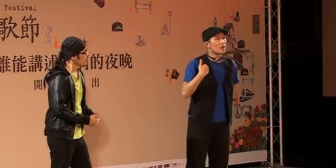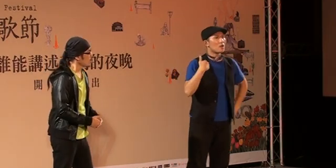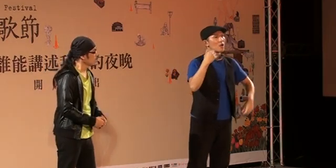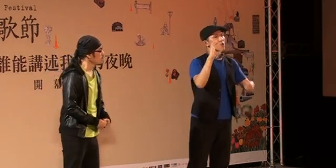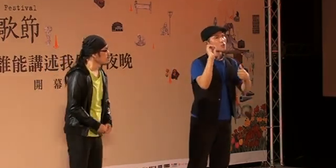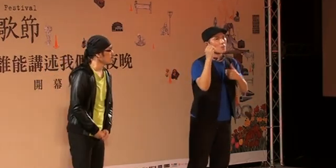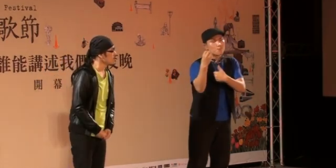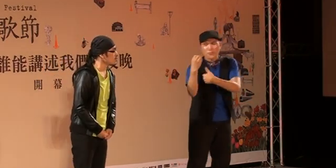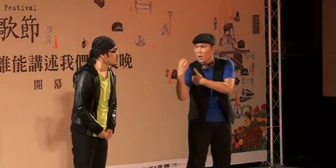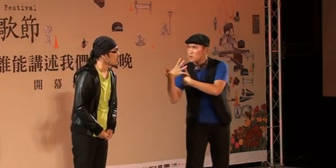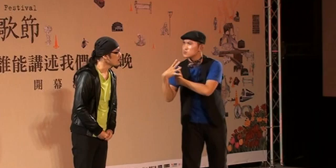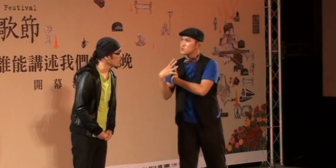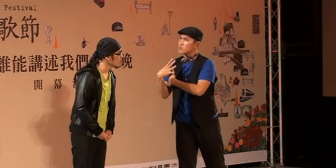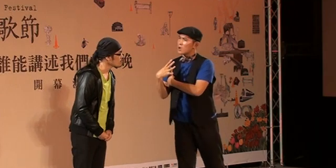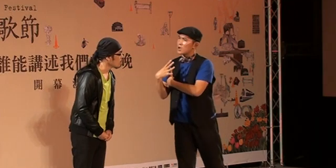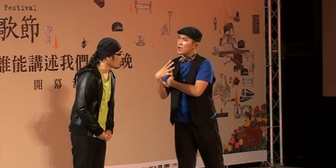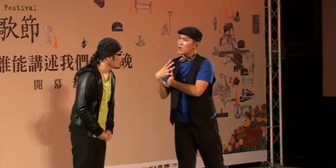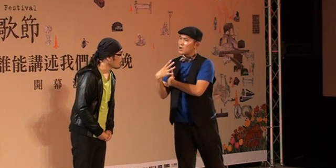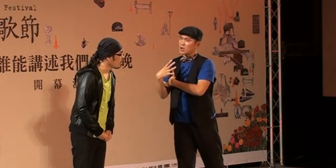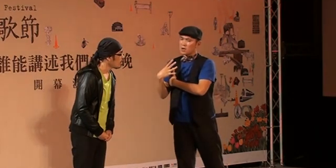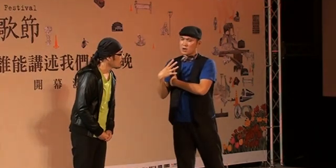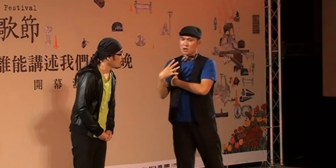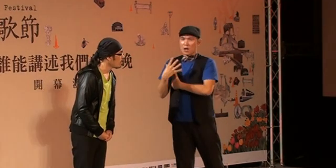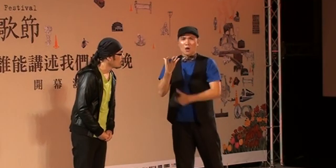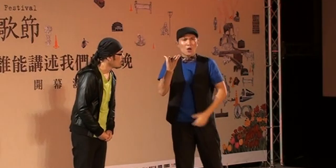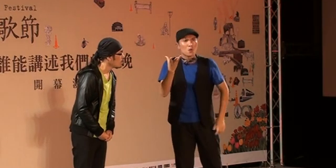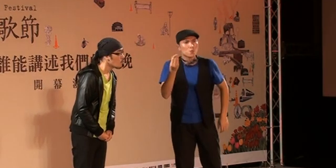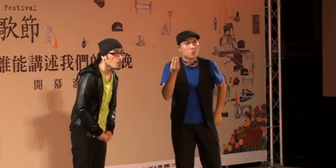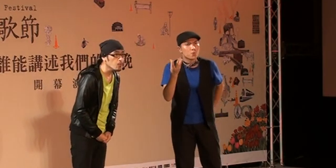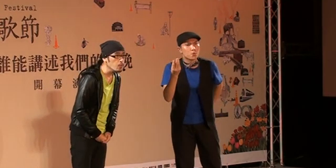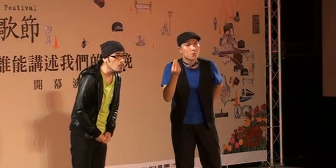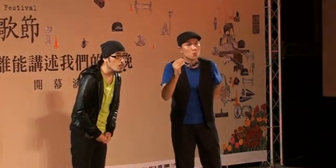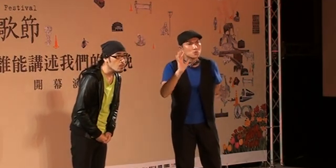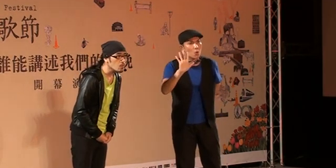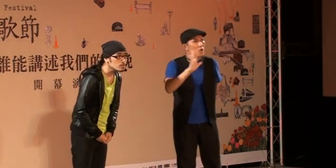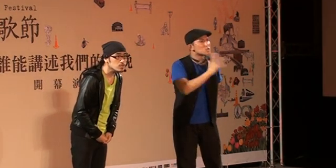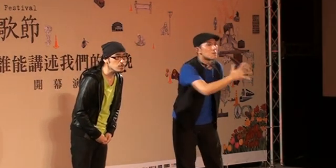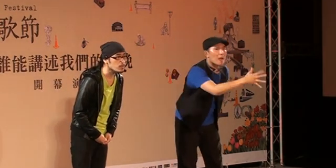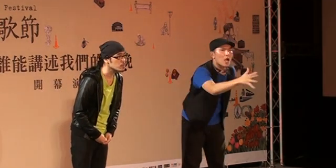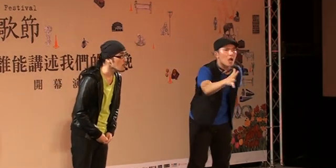但是你能不能告诉我，无有什么用？